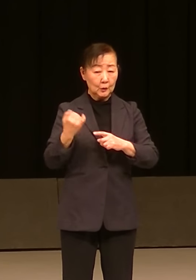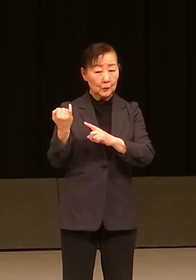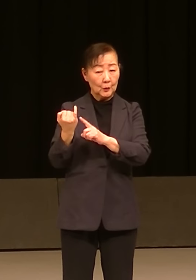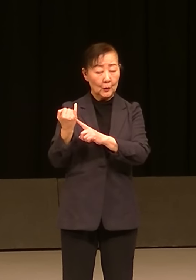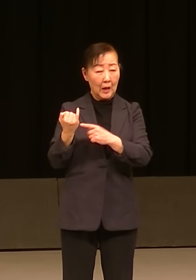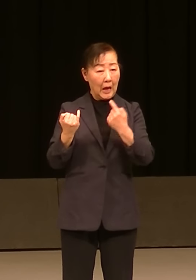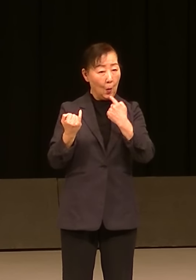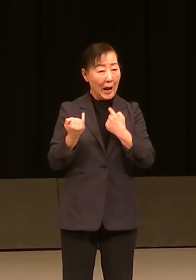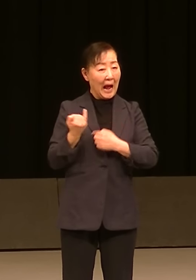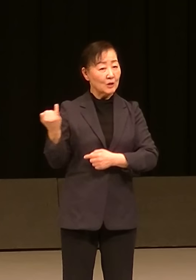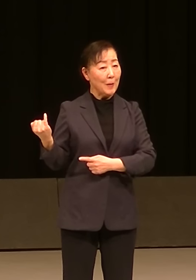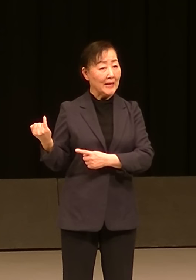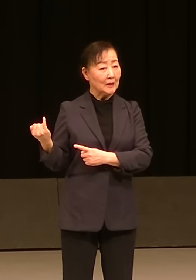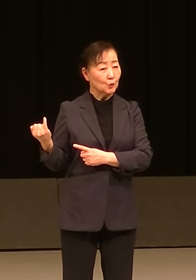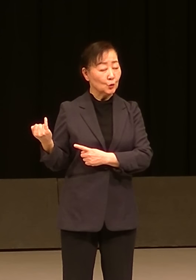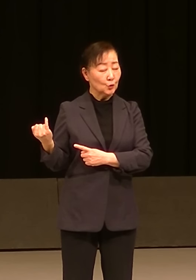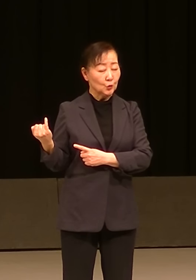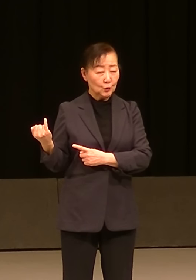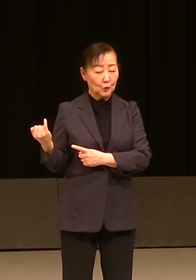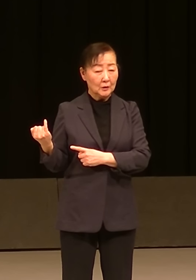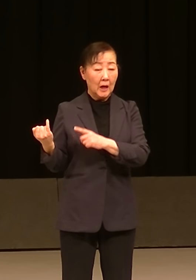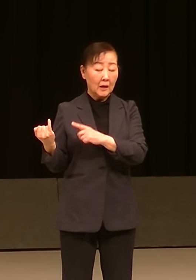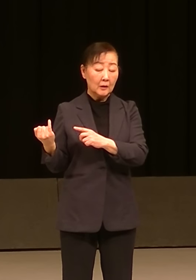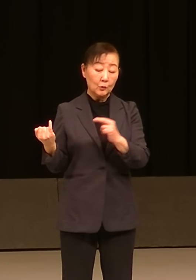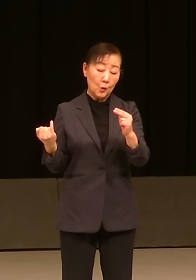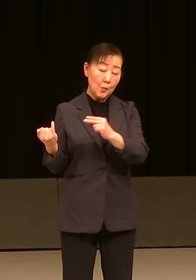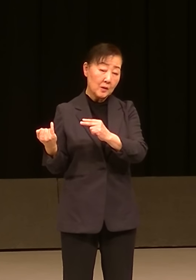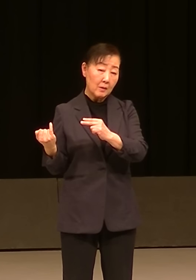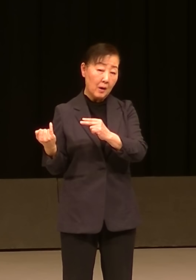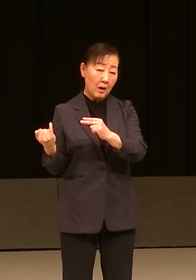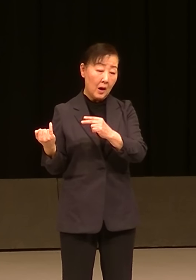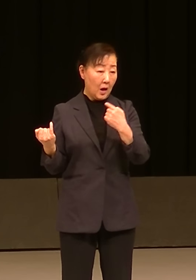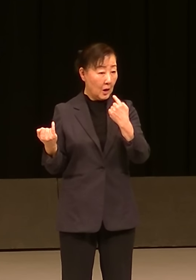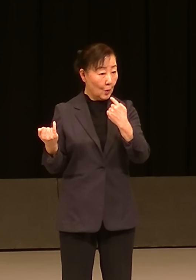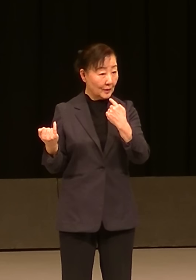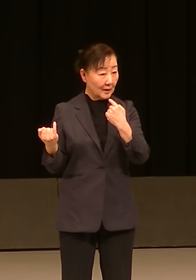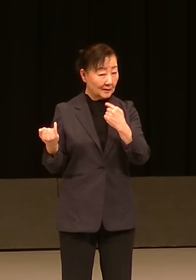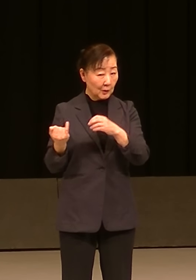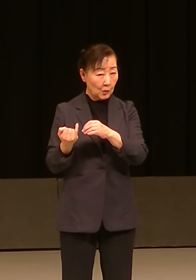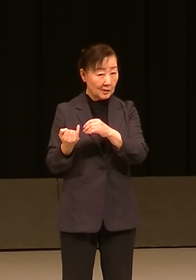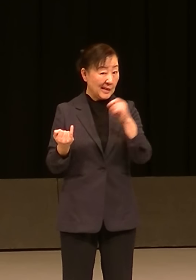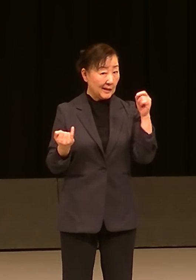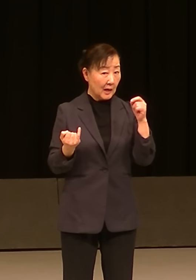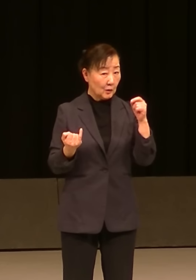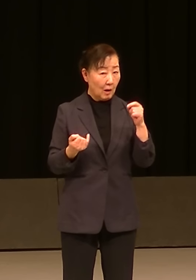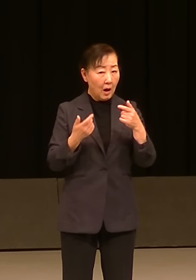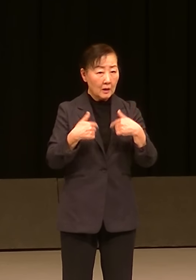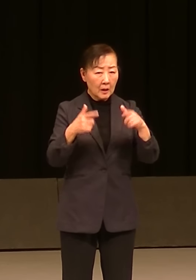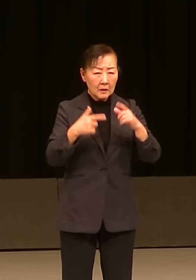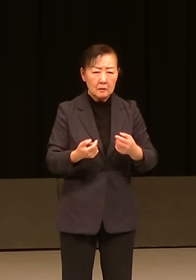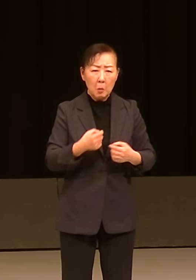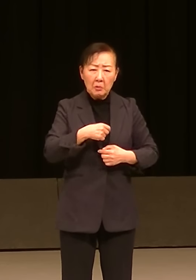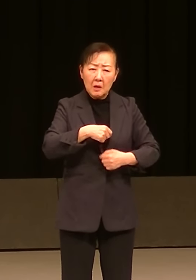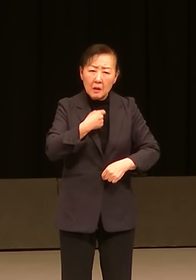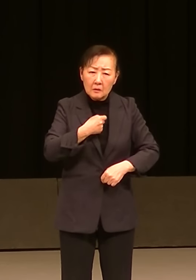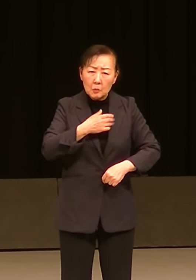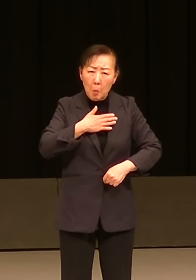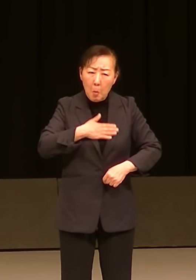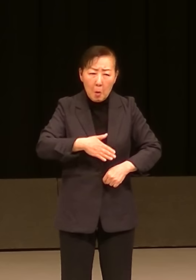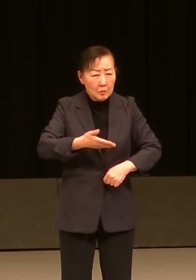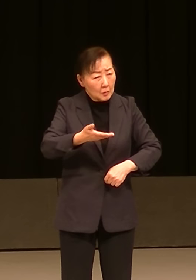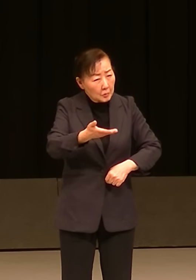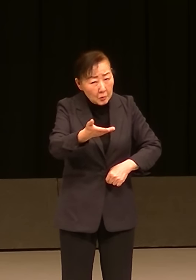でございます。彼女をご覧になれば私の選択はいつも正しいというお分かりにな